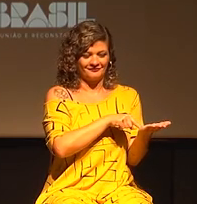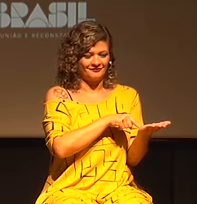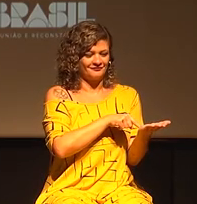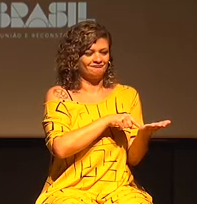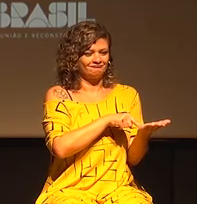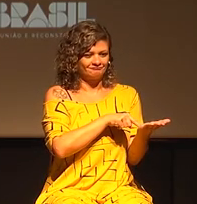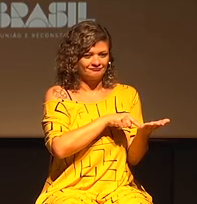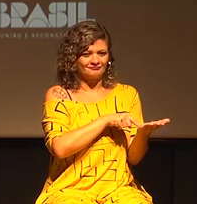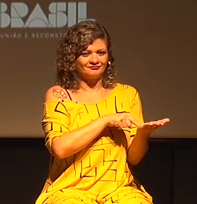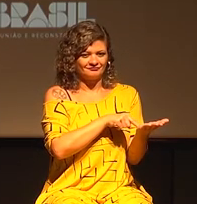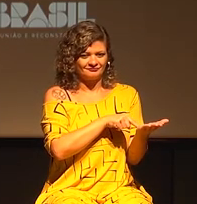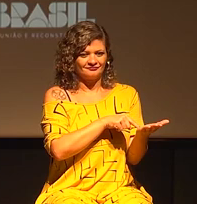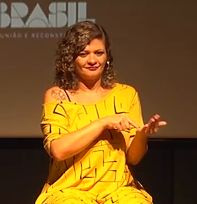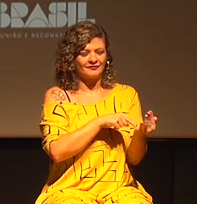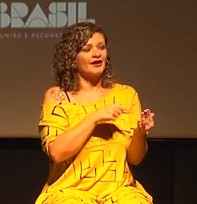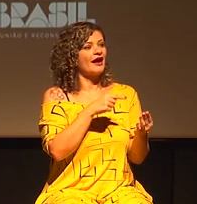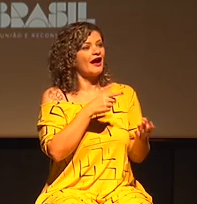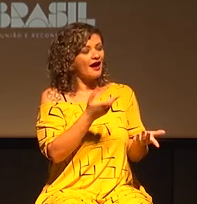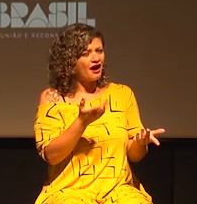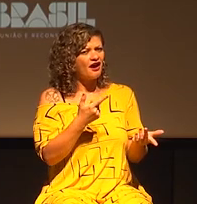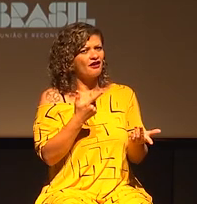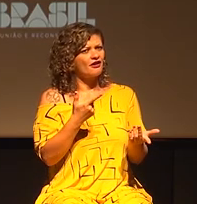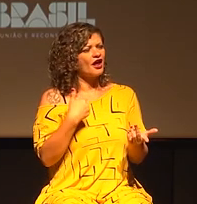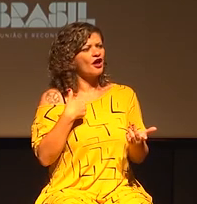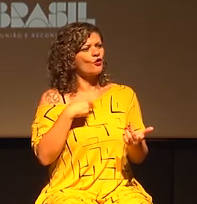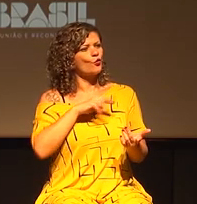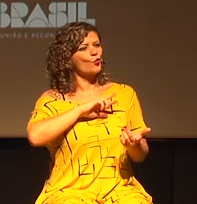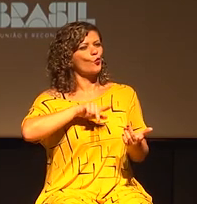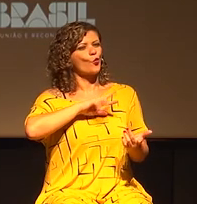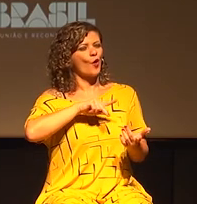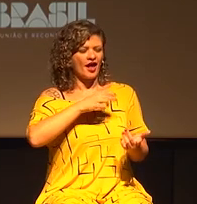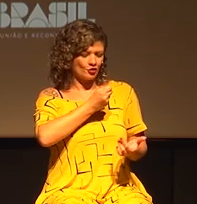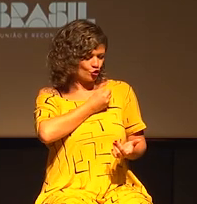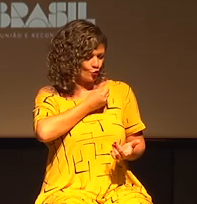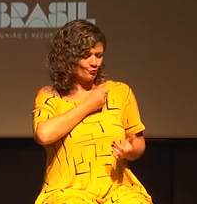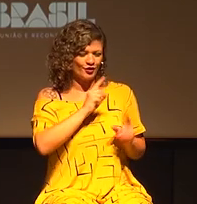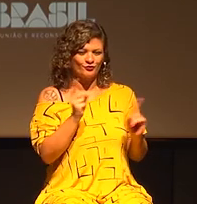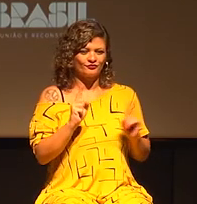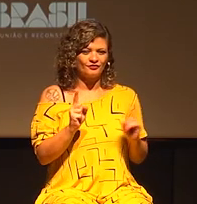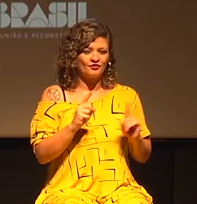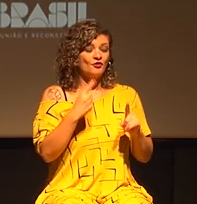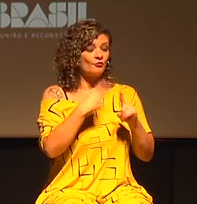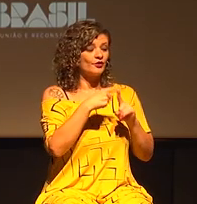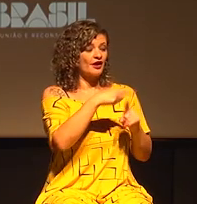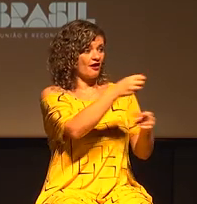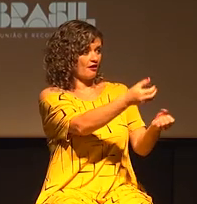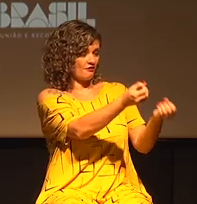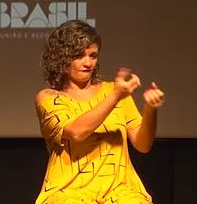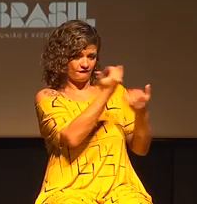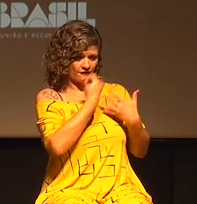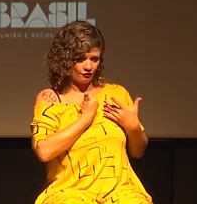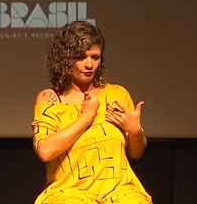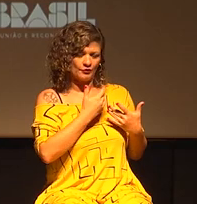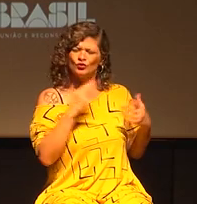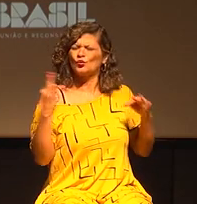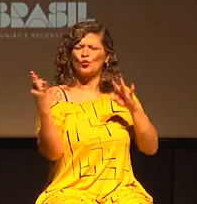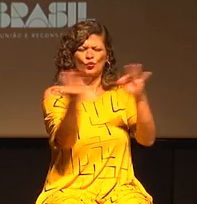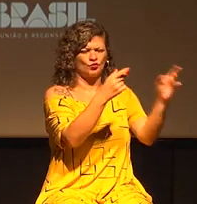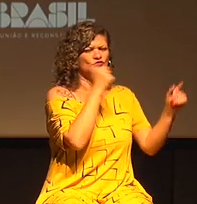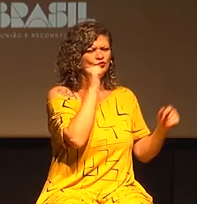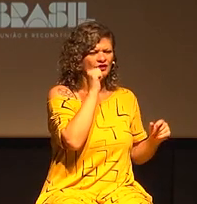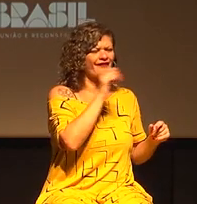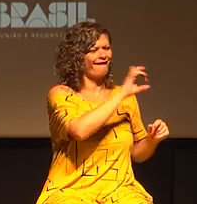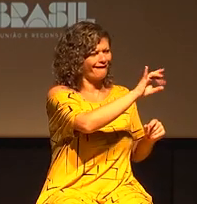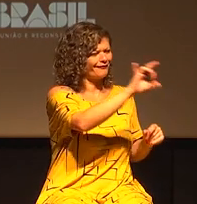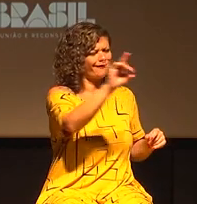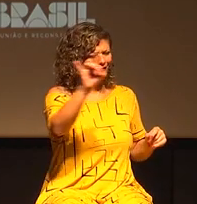importante ela não era só um número né E ela falou para mim eu não sou mais só um número porque ela falou para mim mim assim e todas elas né tem